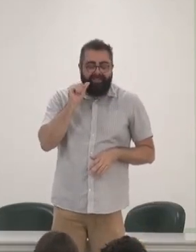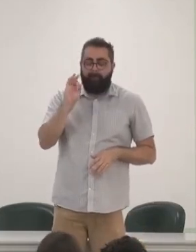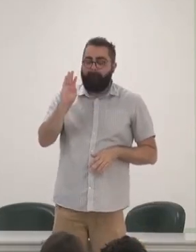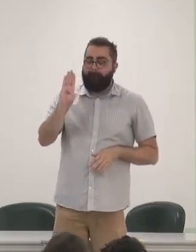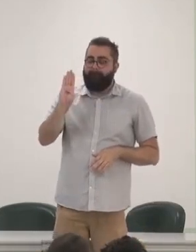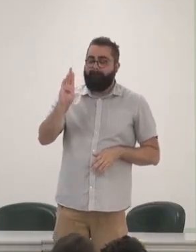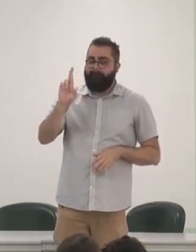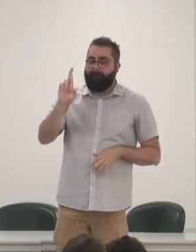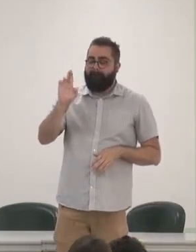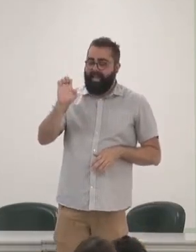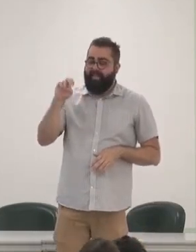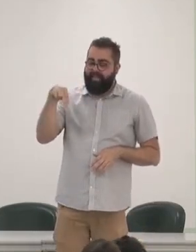pesquisadora, perdão,